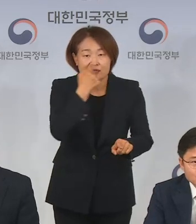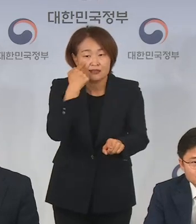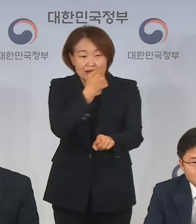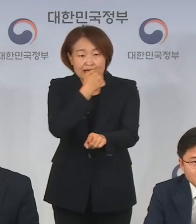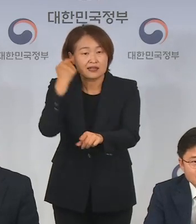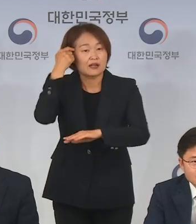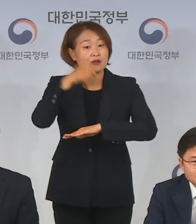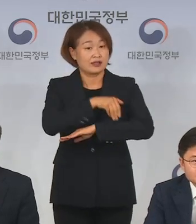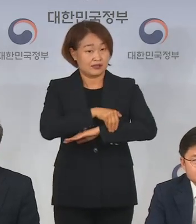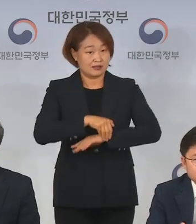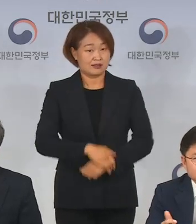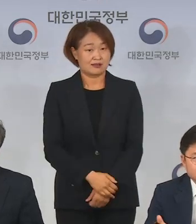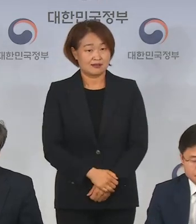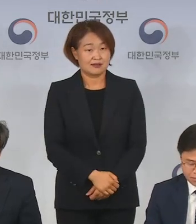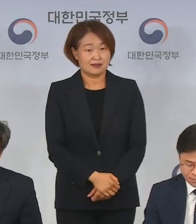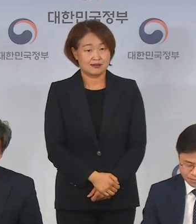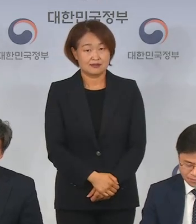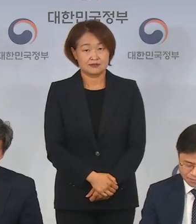확인할 계획으로 있습니다.